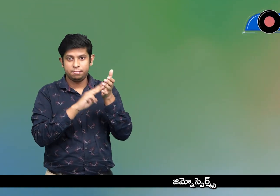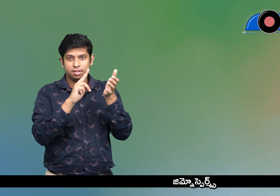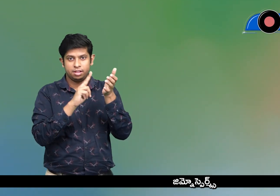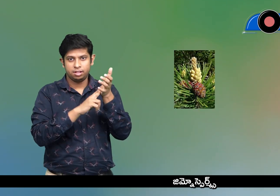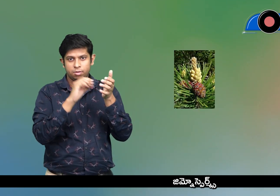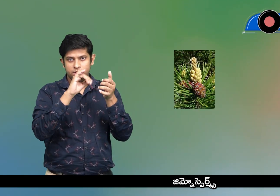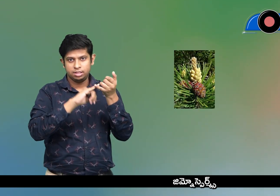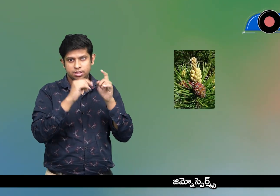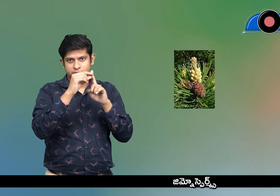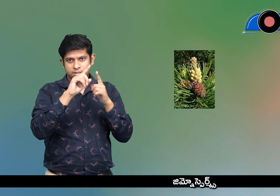జిమ్నోస్పర్మ్స్.